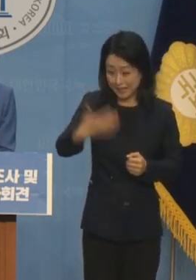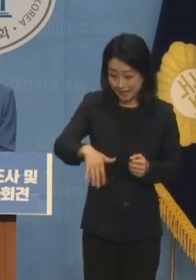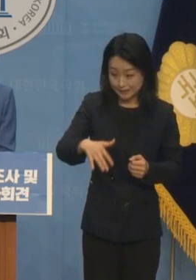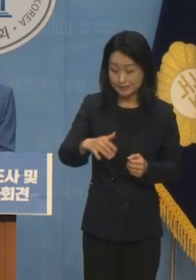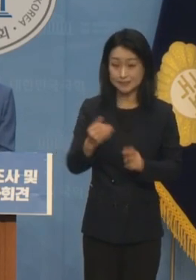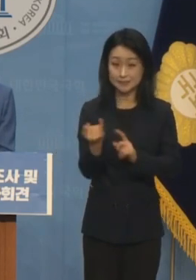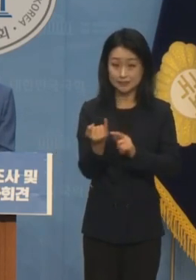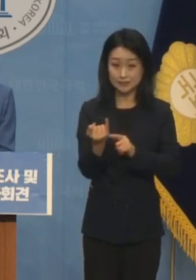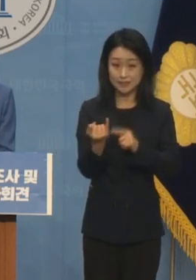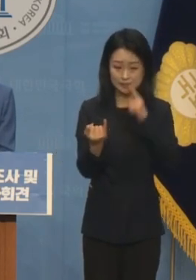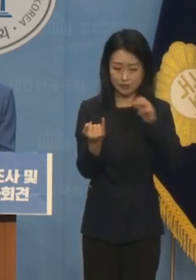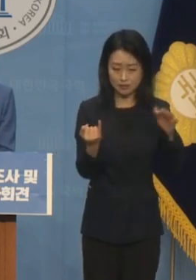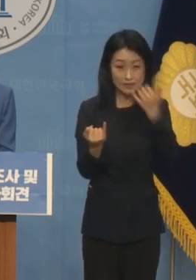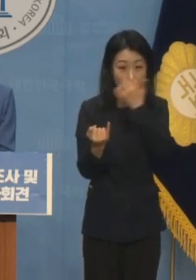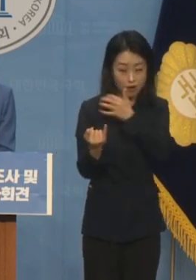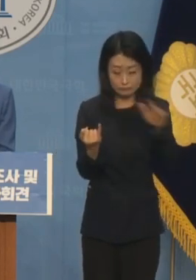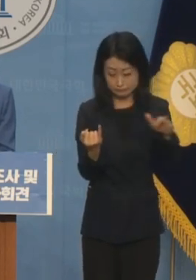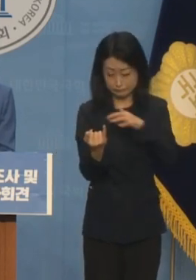할 사안입니다.